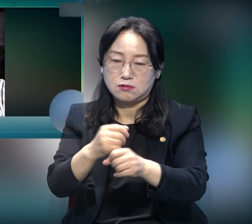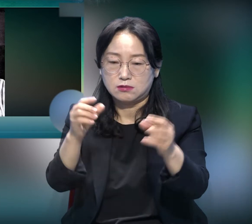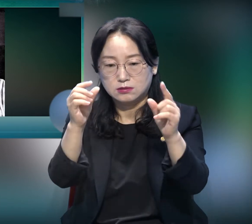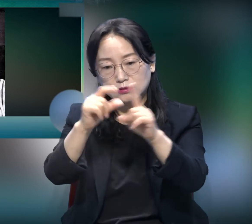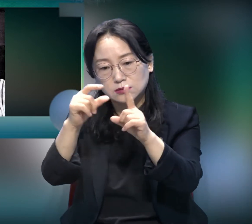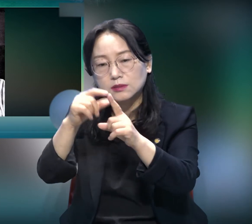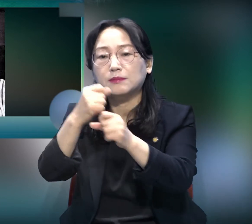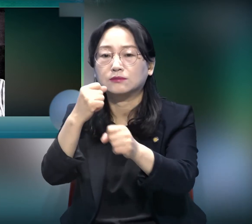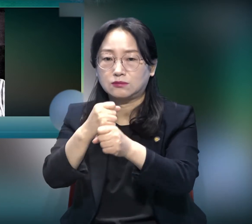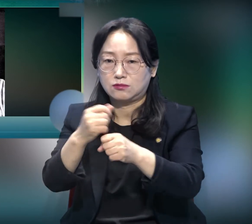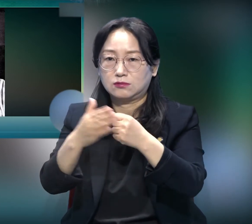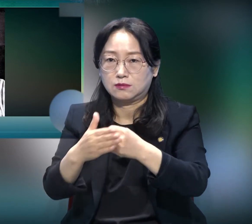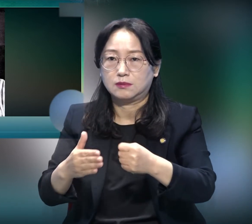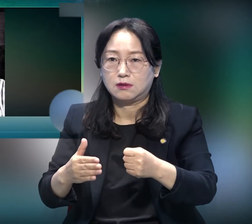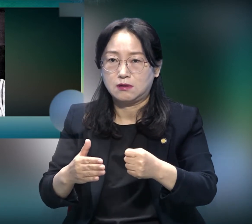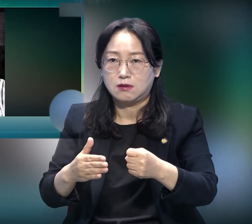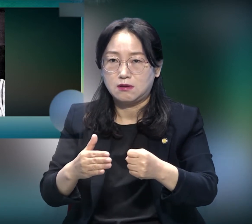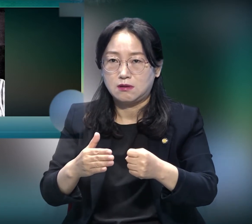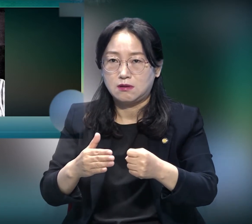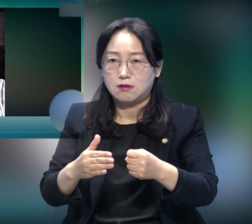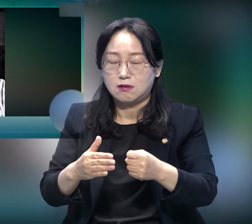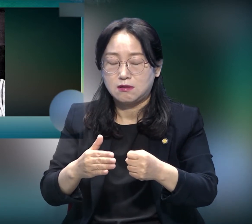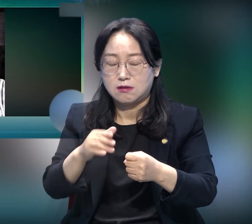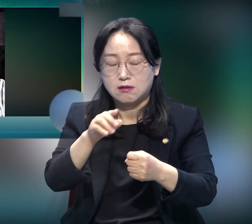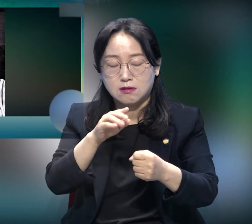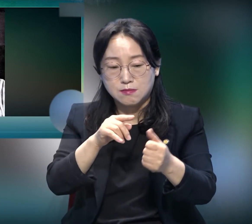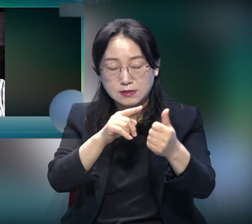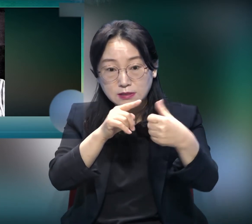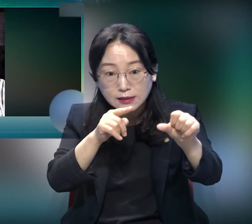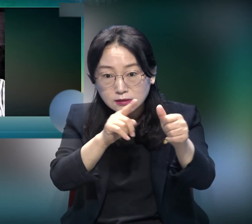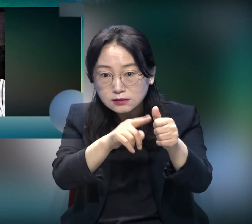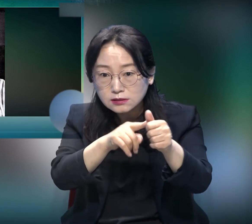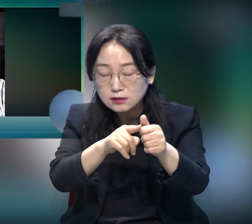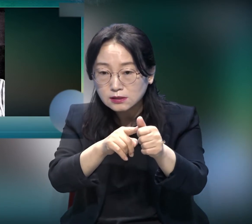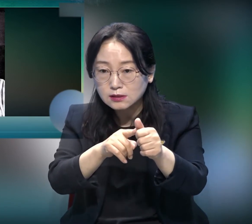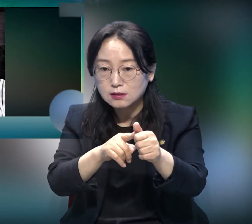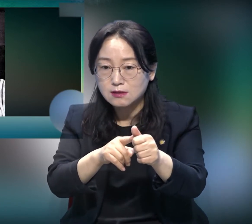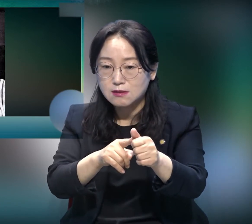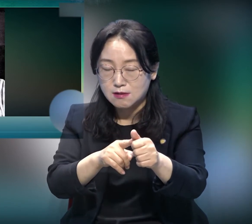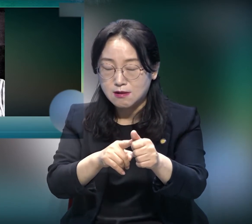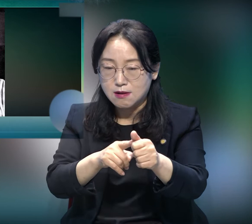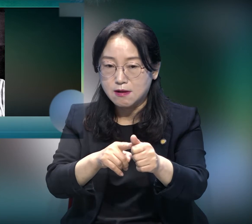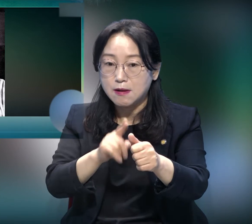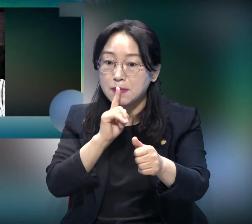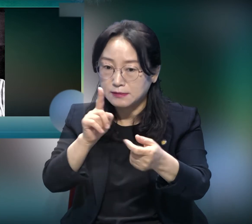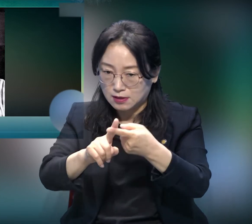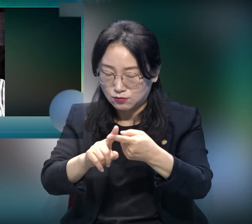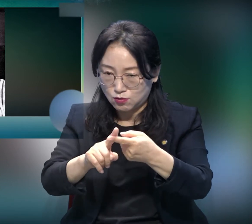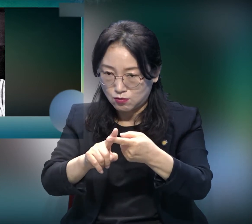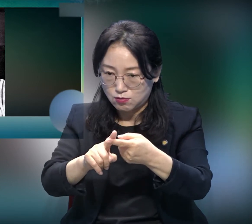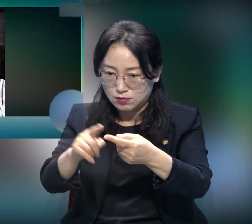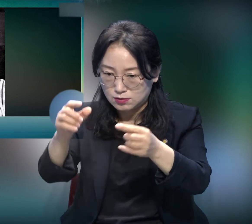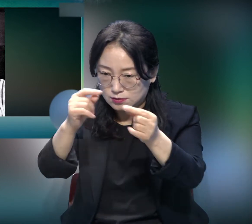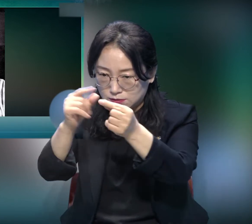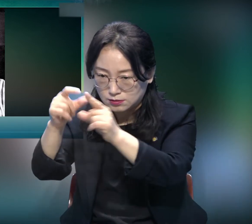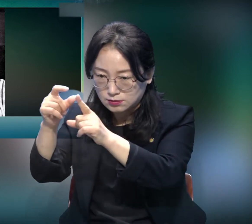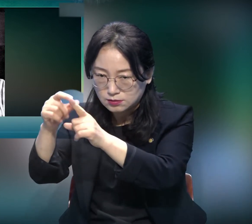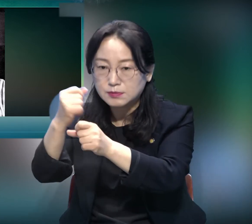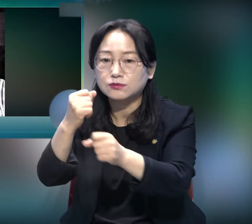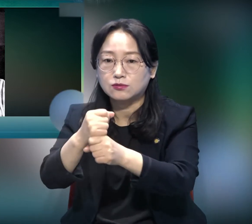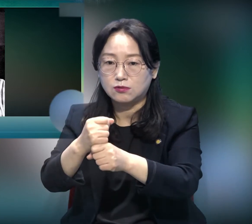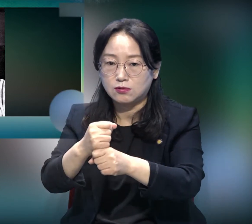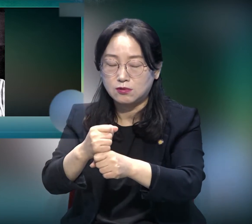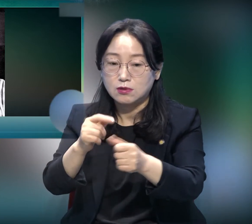미즈노 겐조의 믿음의 고백을 받아 적게 되었는데, 성경 말씀 듣고 예수님 영접해